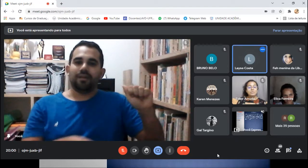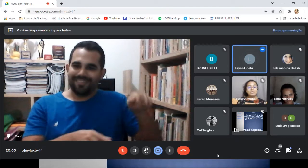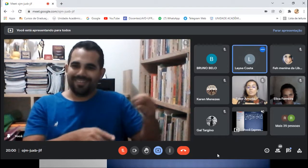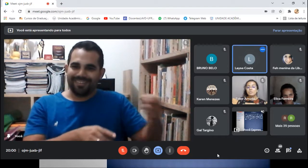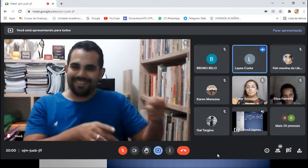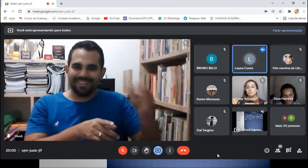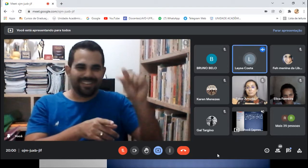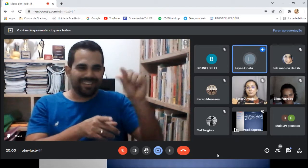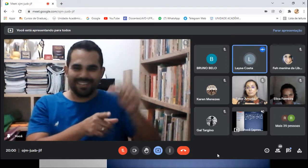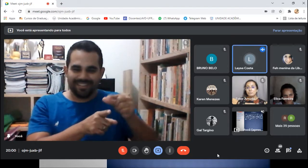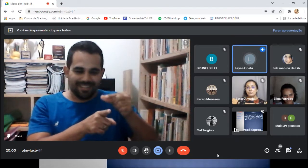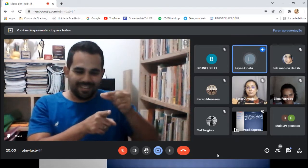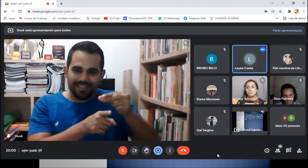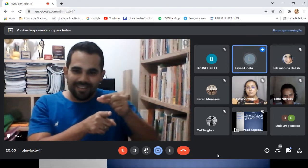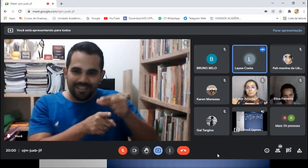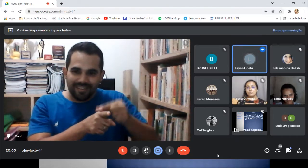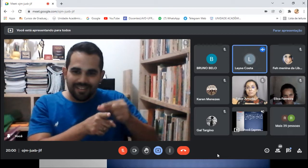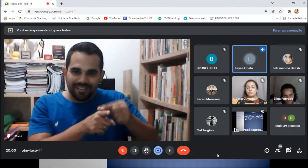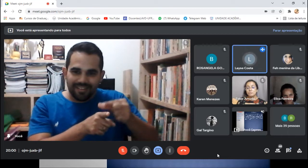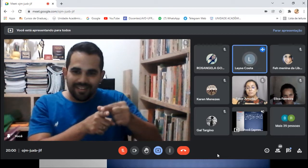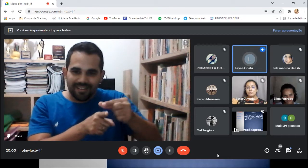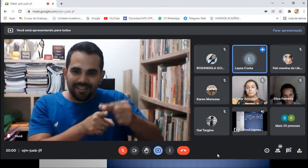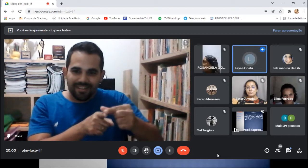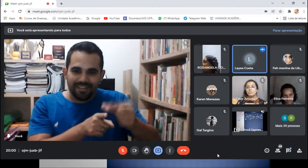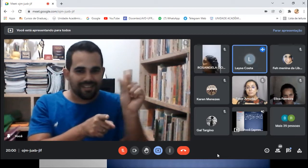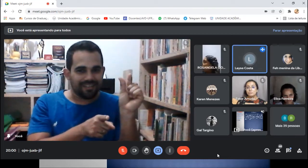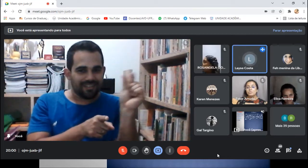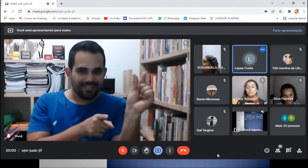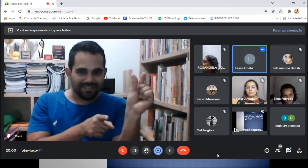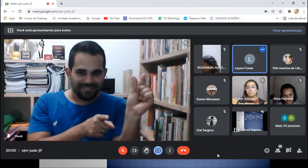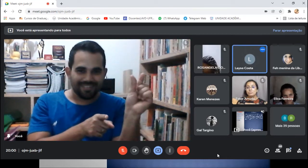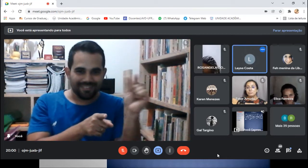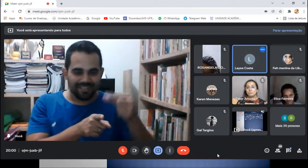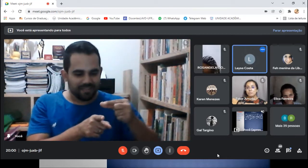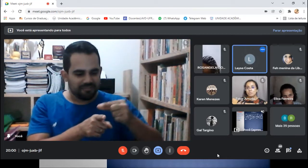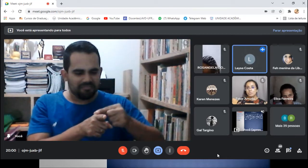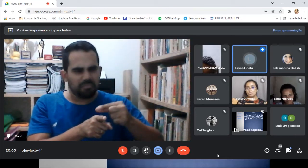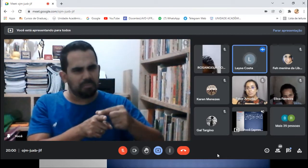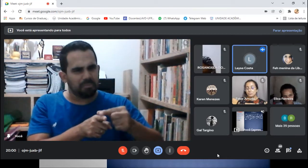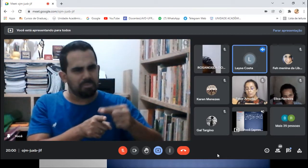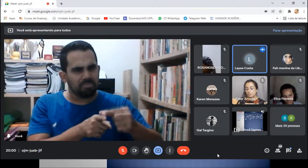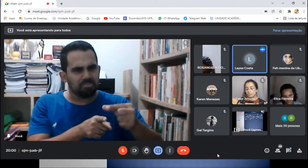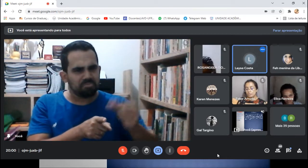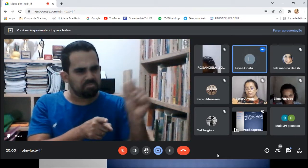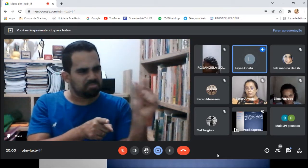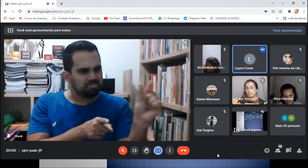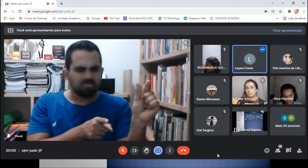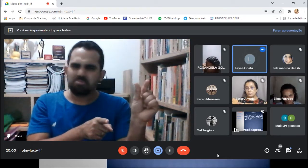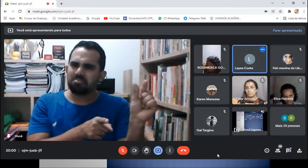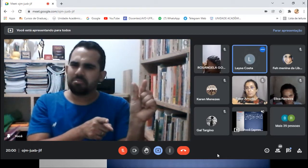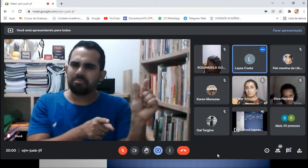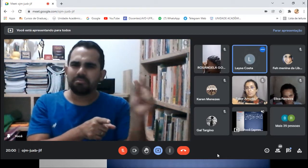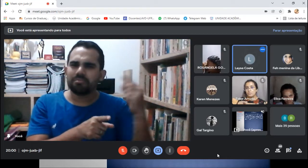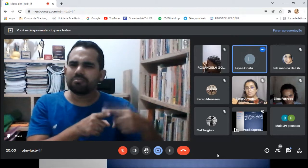A área do fonema, o fonema, este é o sinal de fonema, ok? É